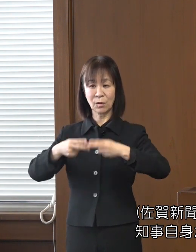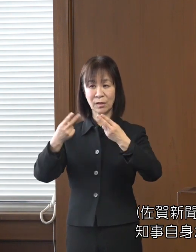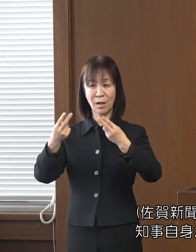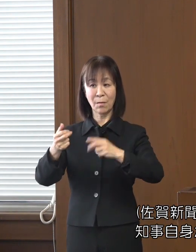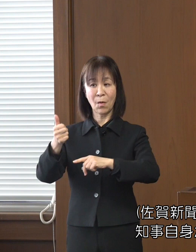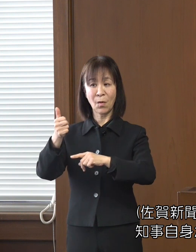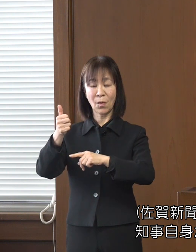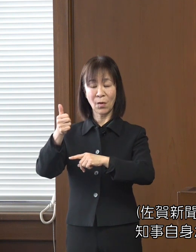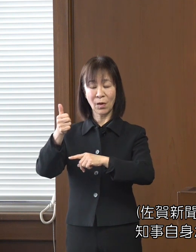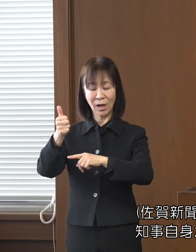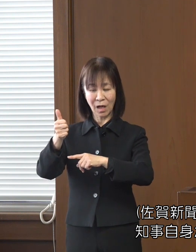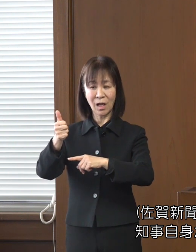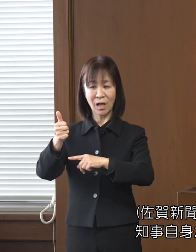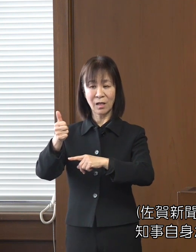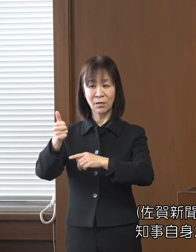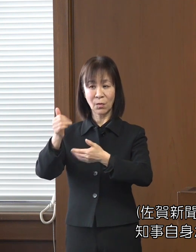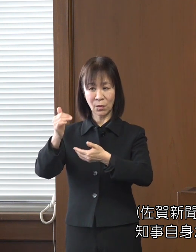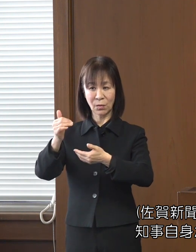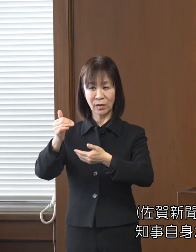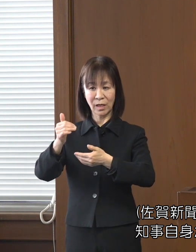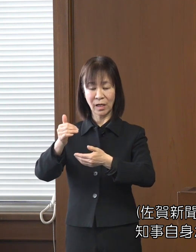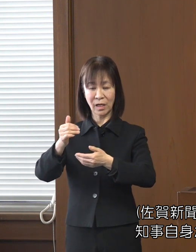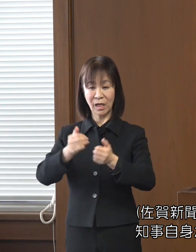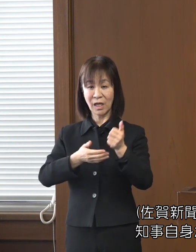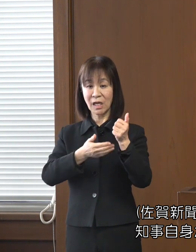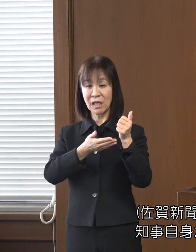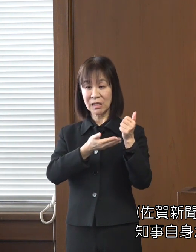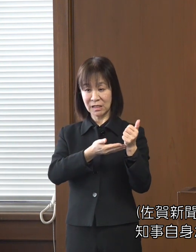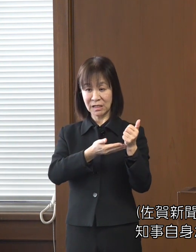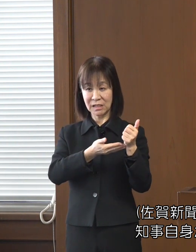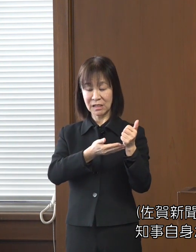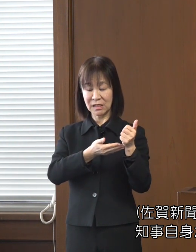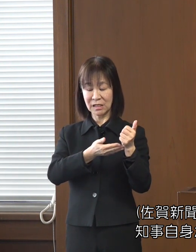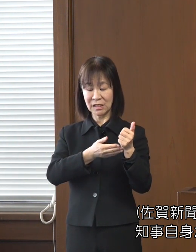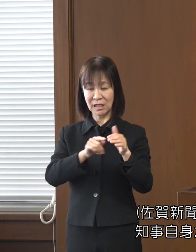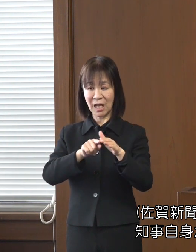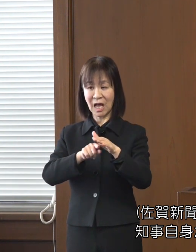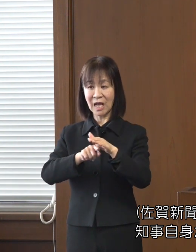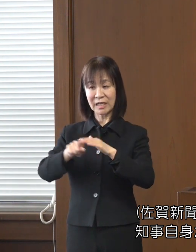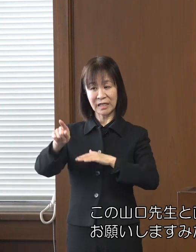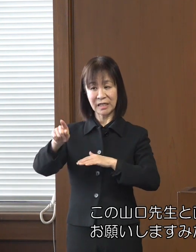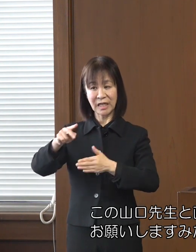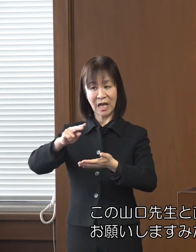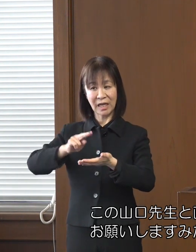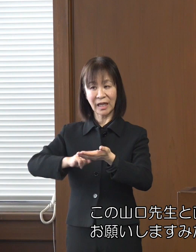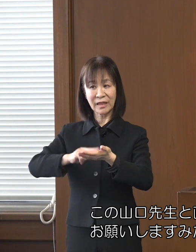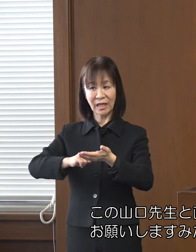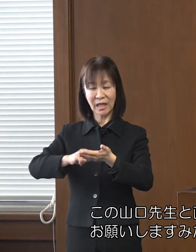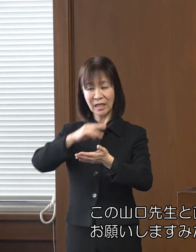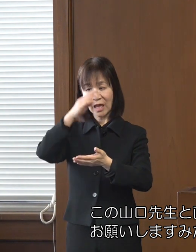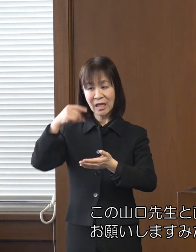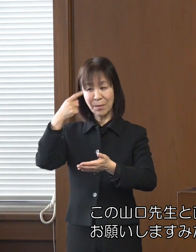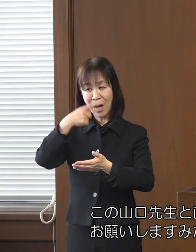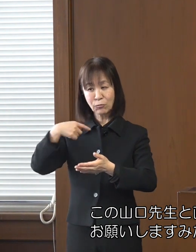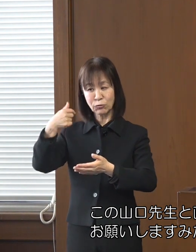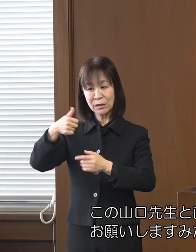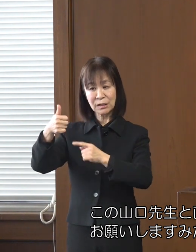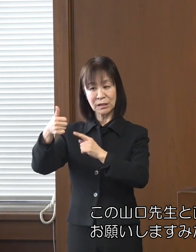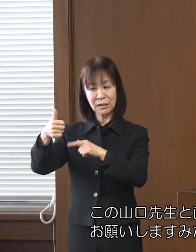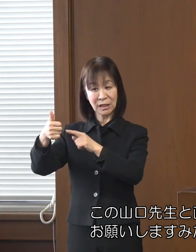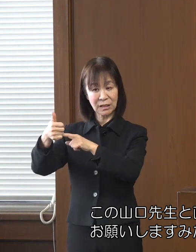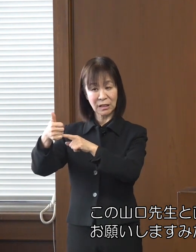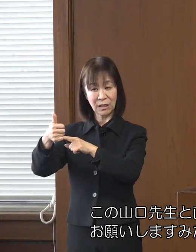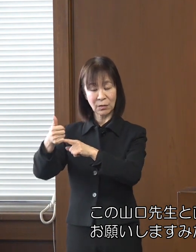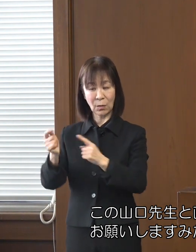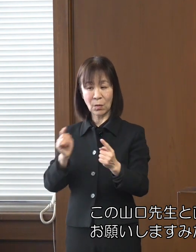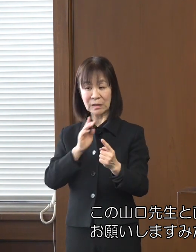で、知事自身がこの、リーダー決定のこの山口先生と直接こう